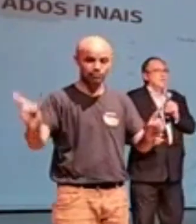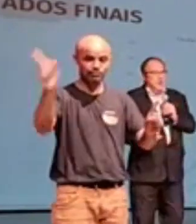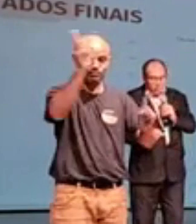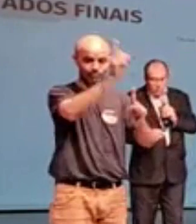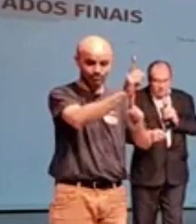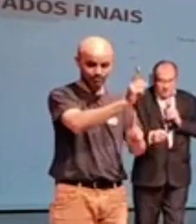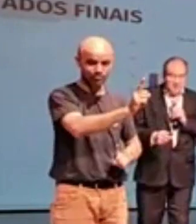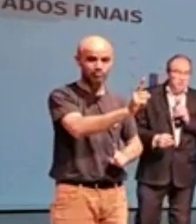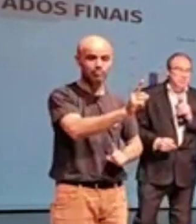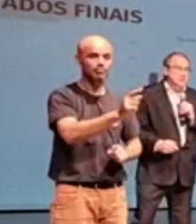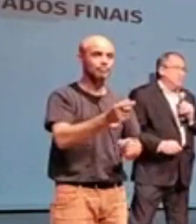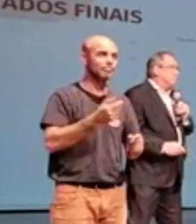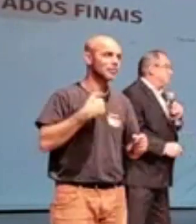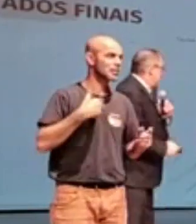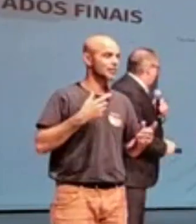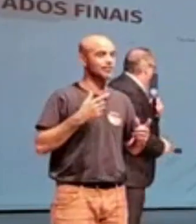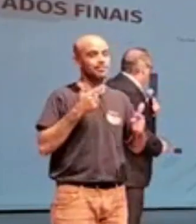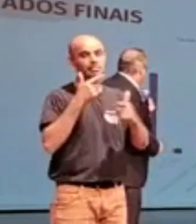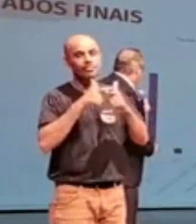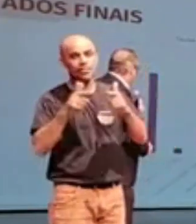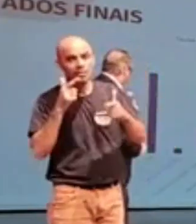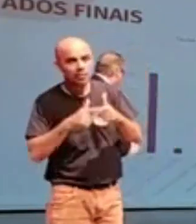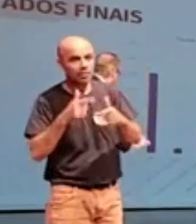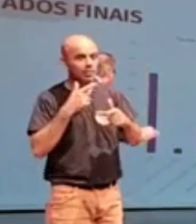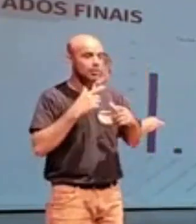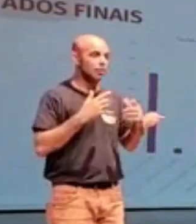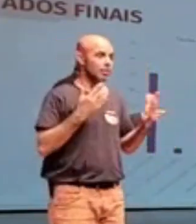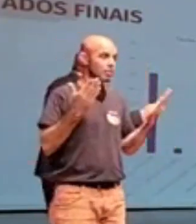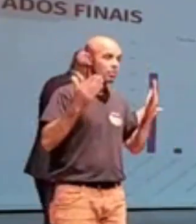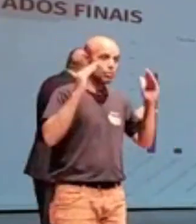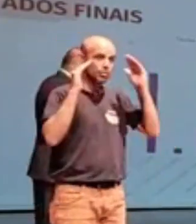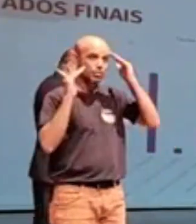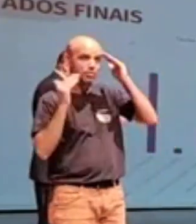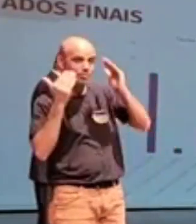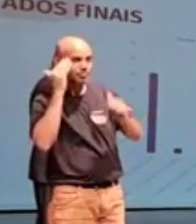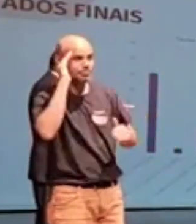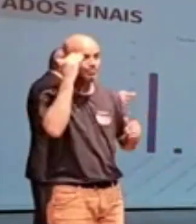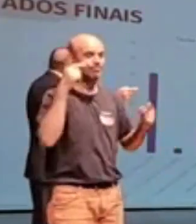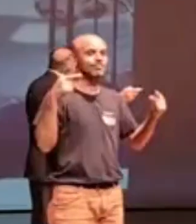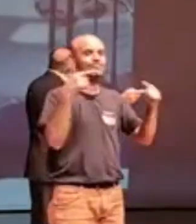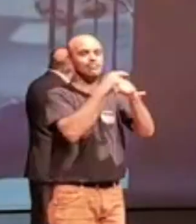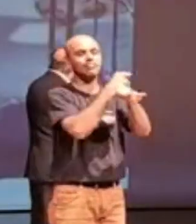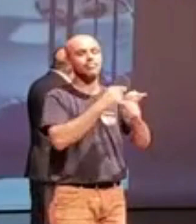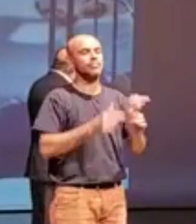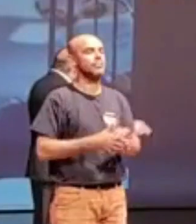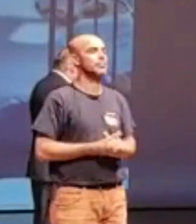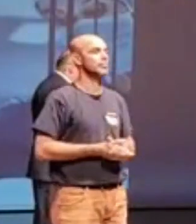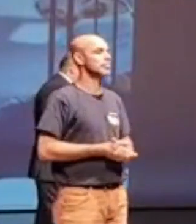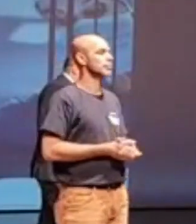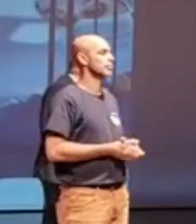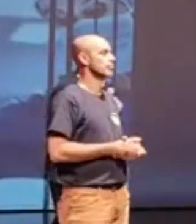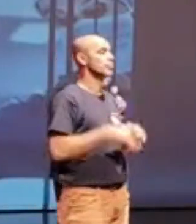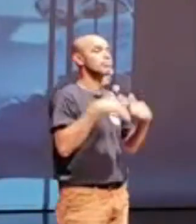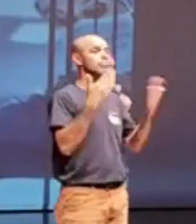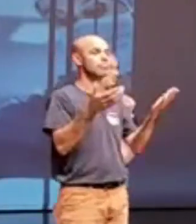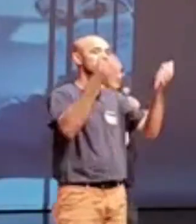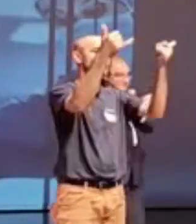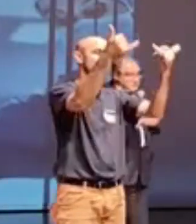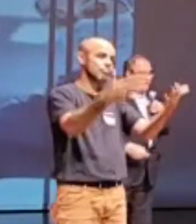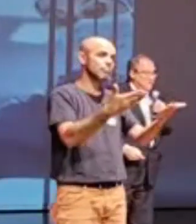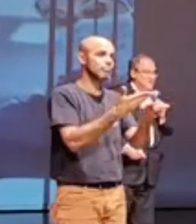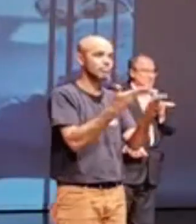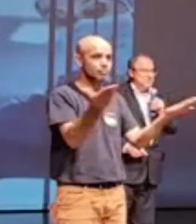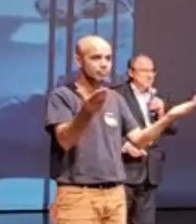Então, é um problema, realmente, de discussão. Bom, então é isso que eu gostaria de